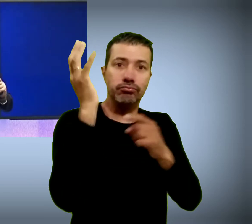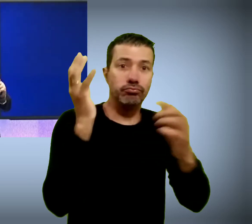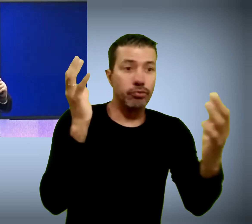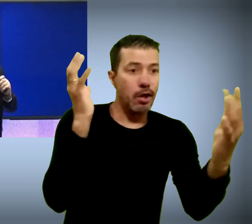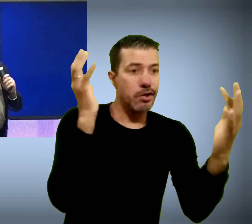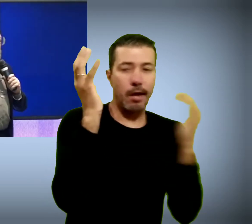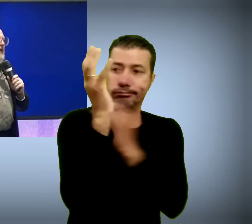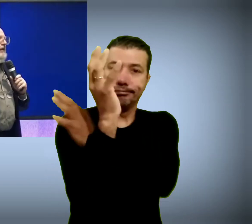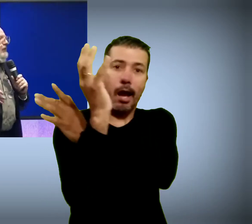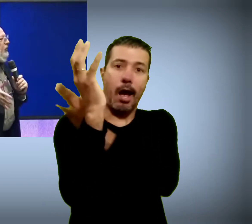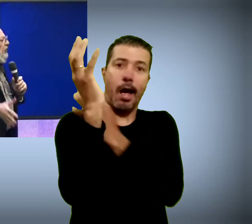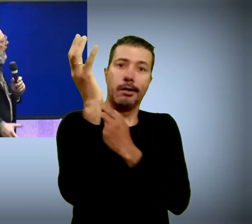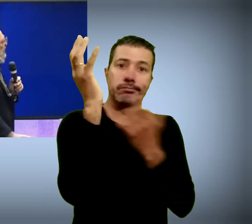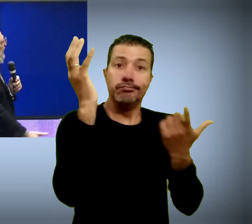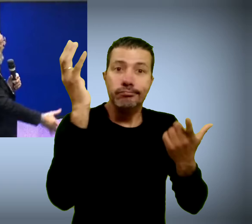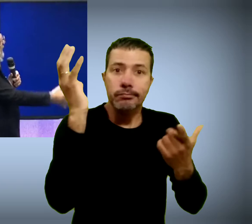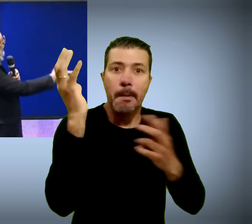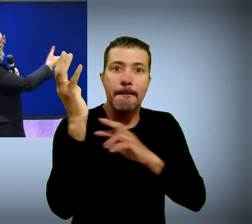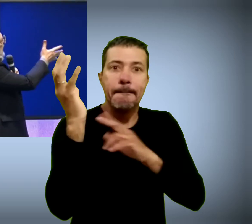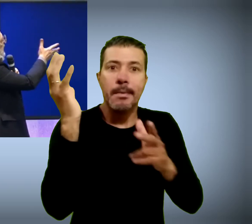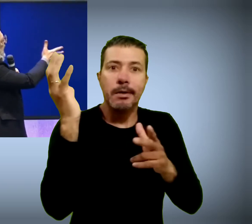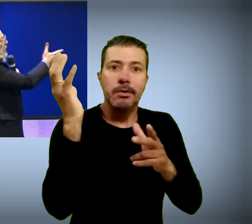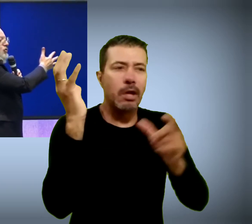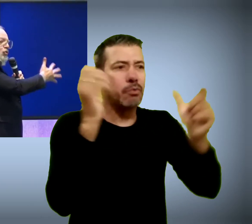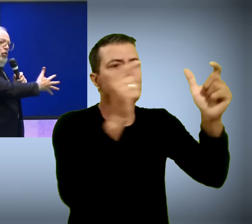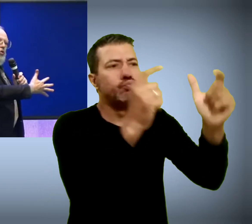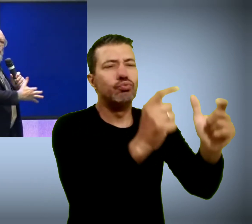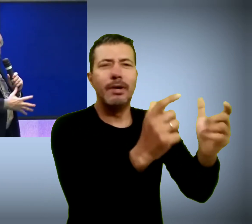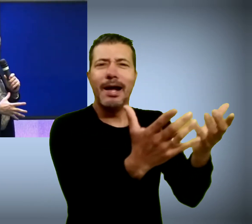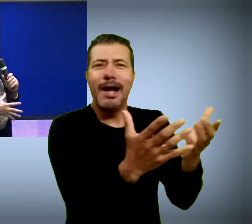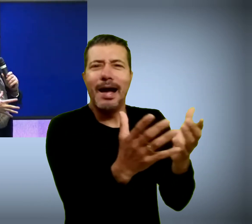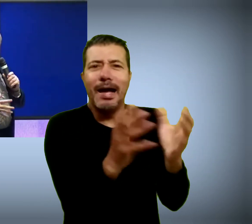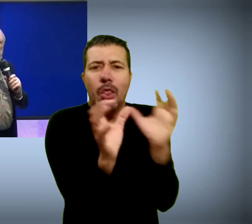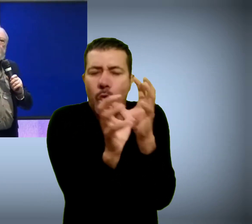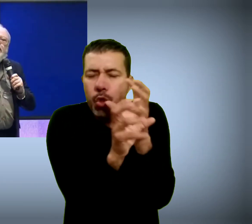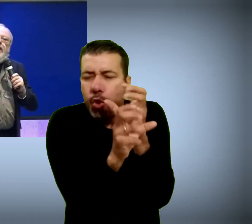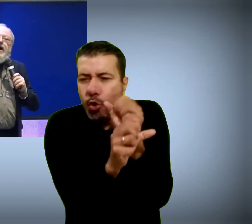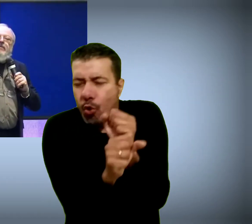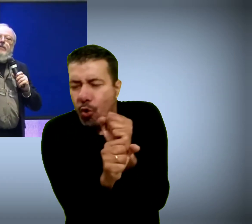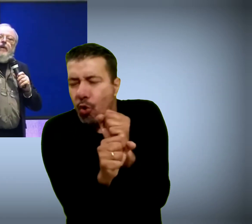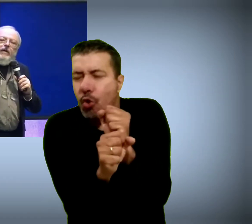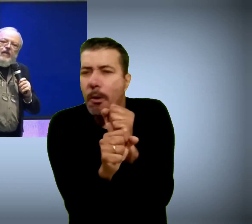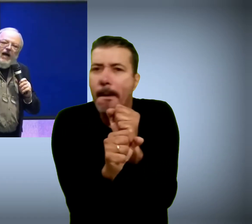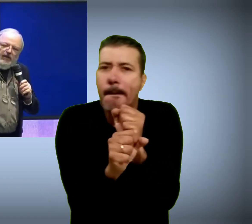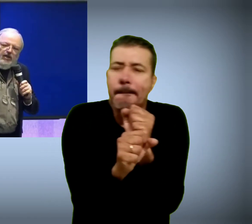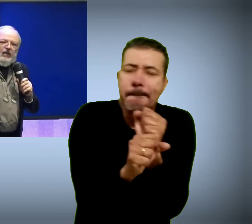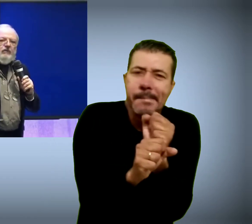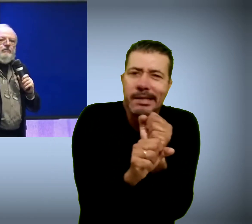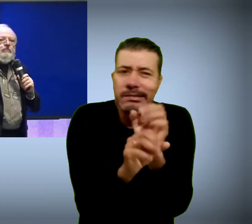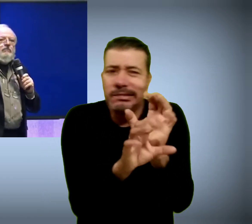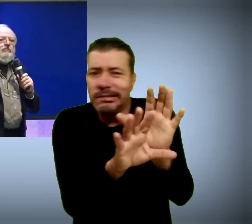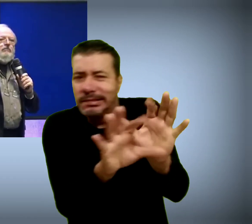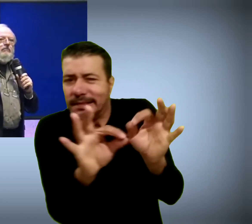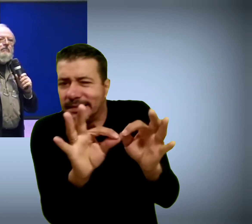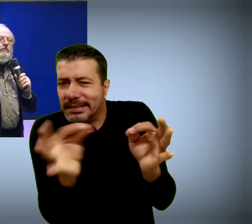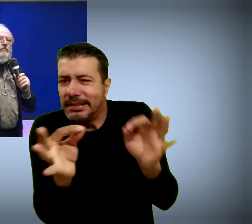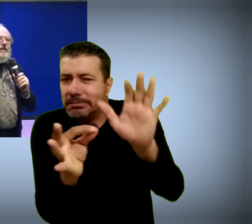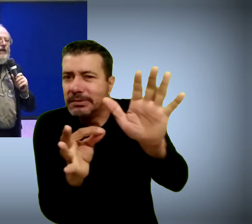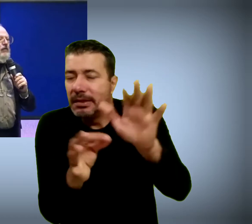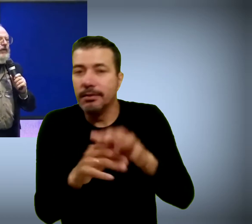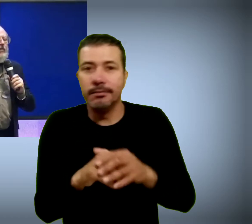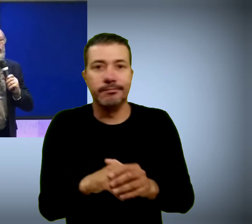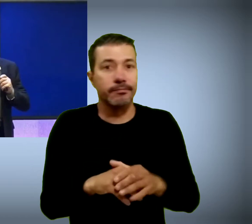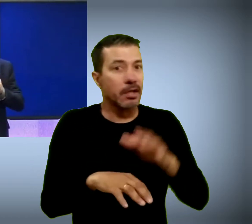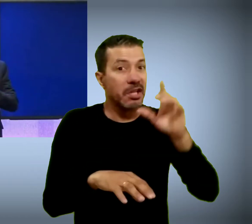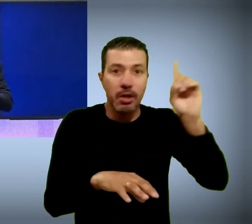jardim. Deus não poderia ter posto a árvore lá num cantinho escuro do jardim, fazer uma árvore bem mirradinha?